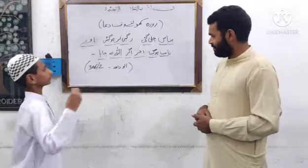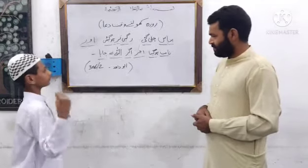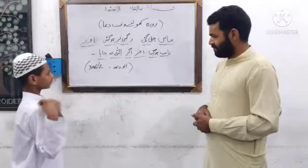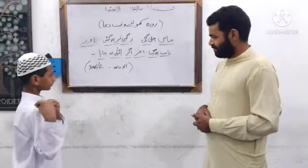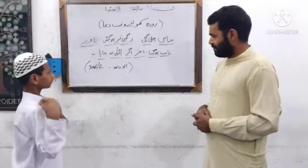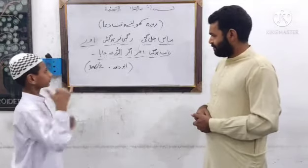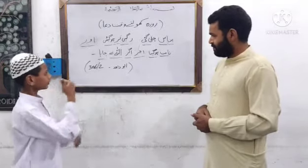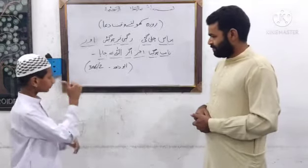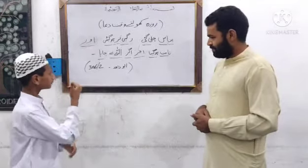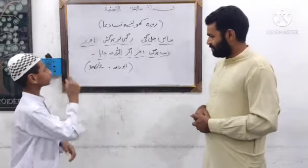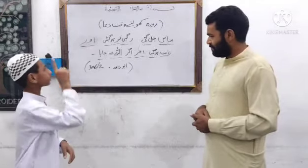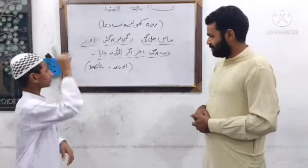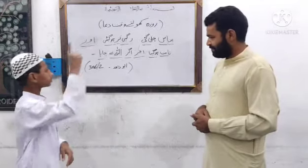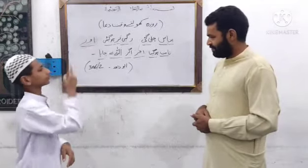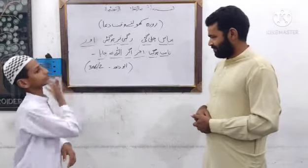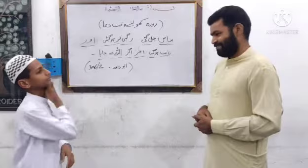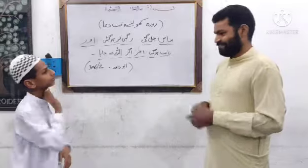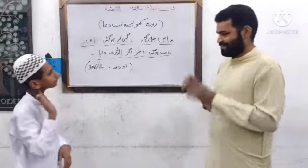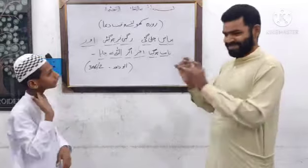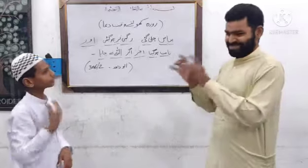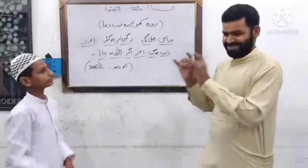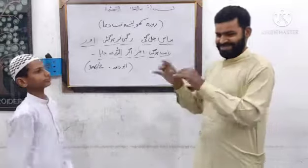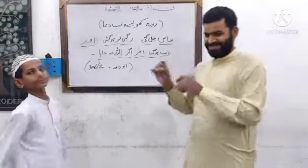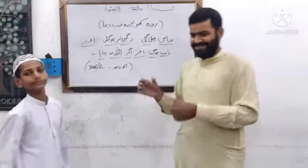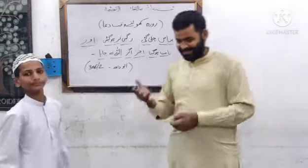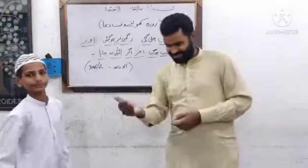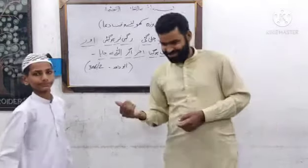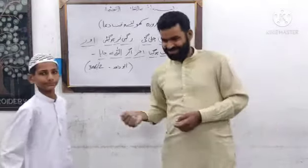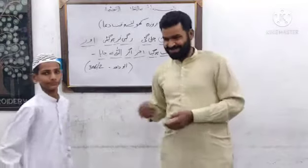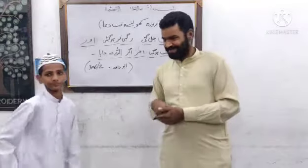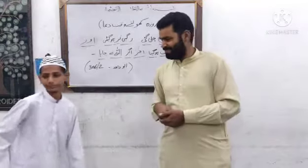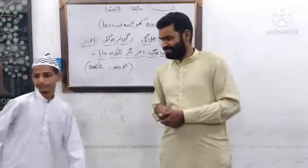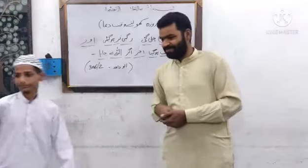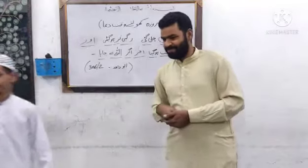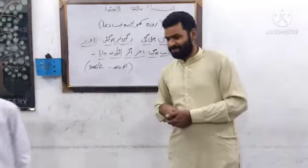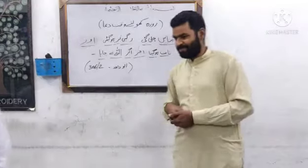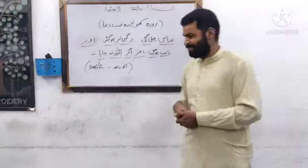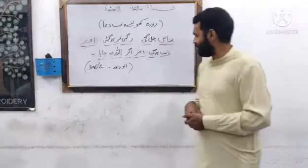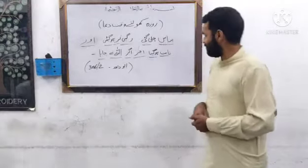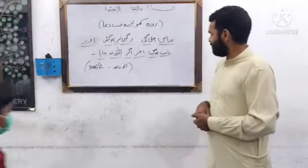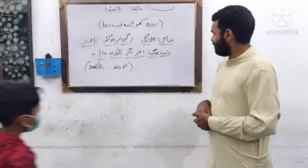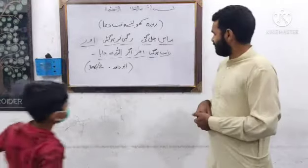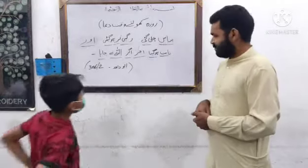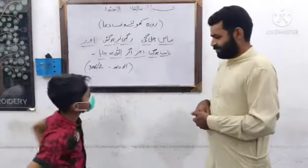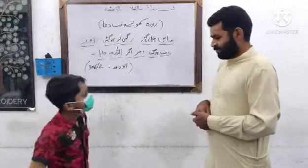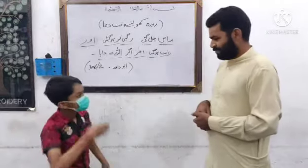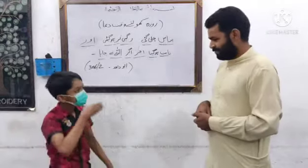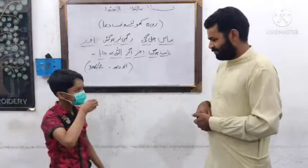गया अजल, अगर अल्लाह ने चाह तो। माशाल्लाह जी, माशाल्लाह, बच्चे ने बहुत अच्छा बयान किया।